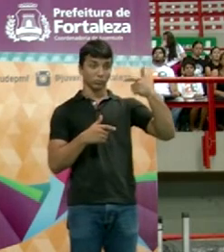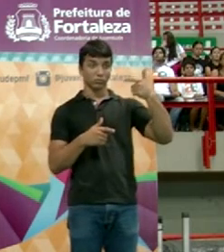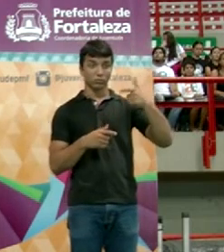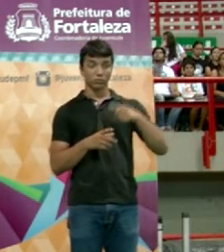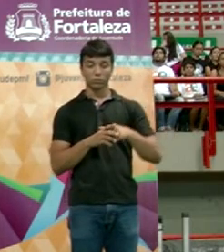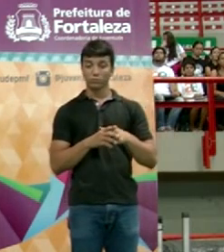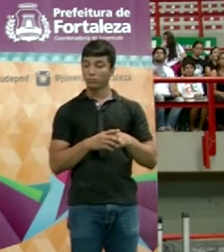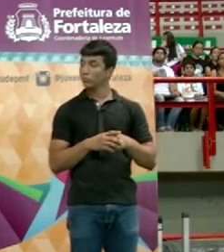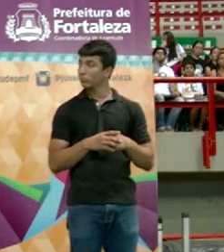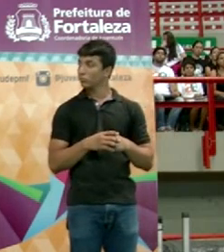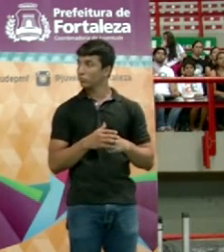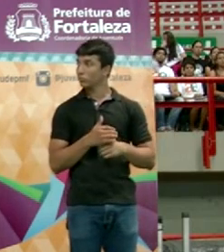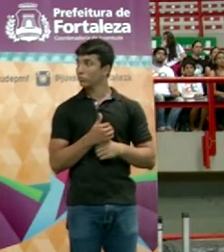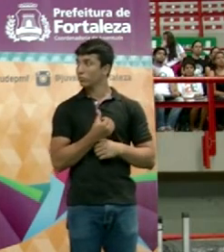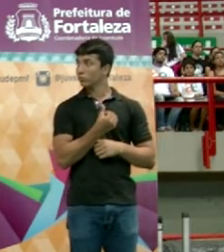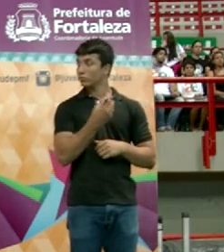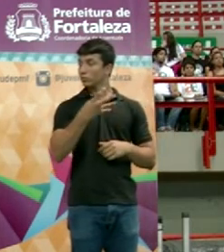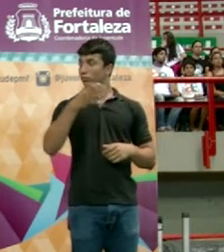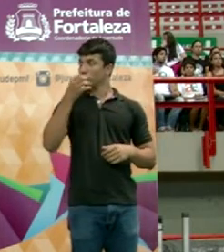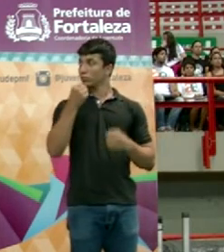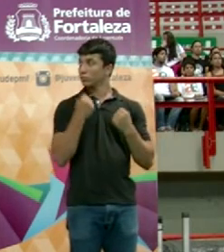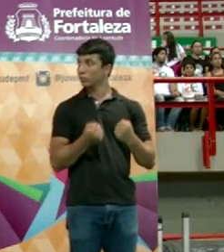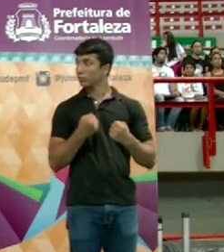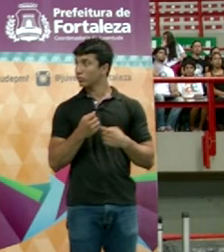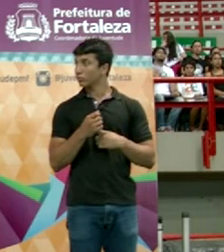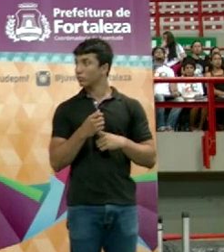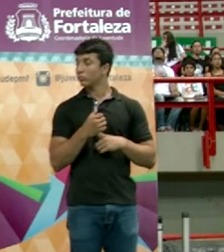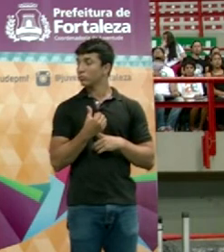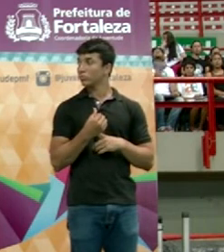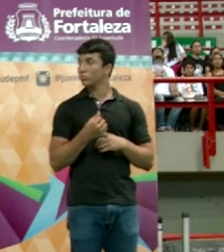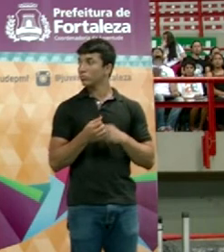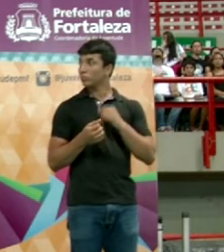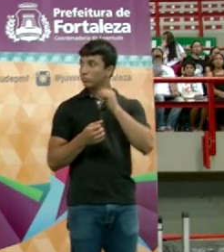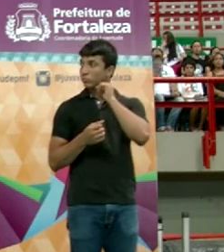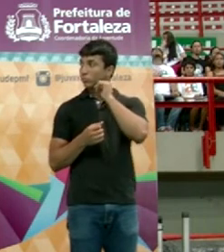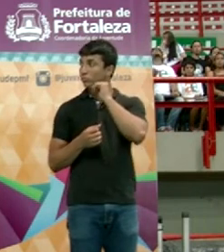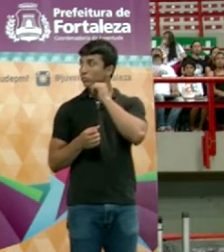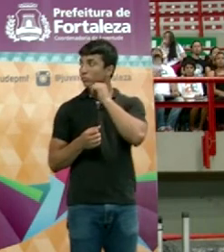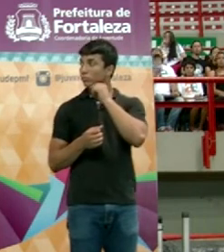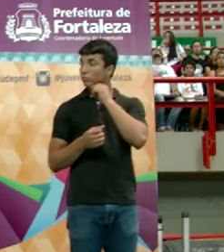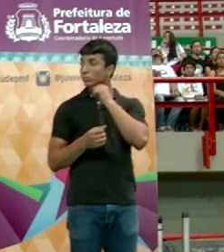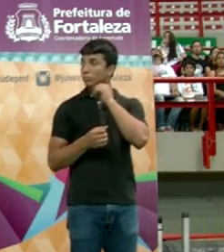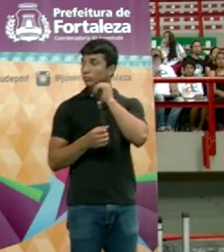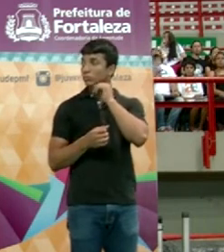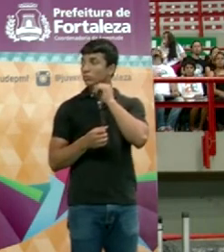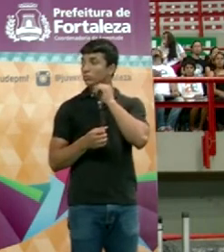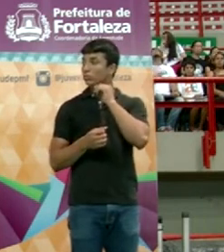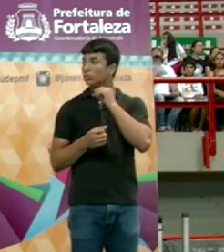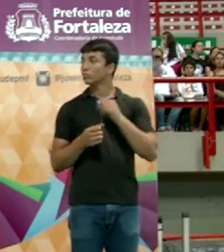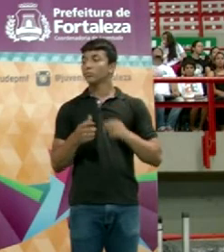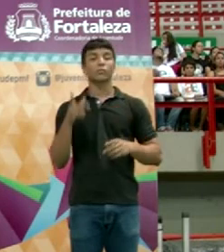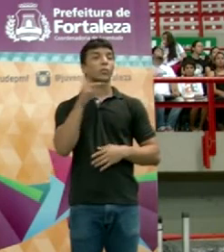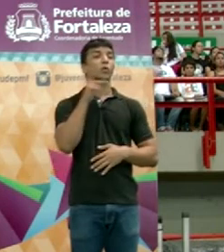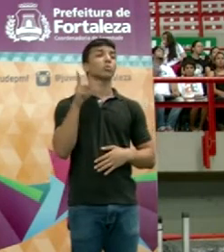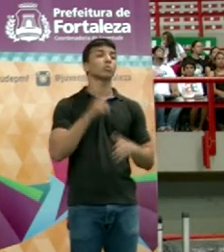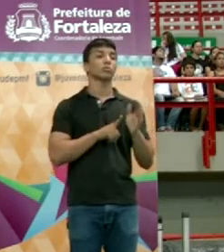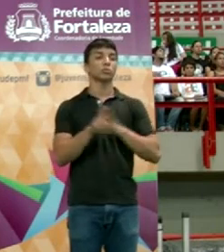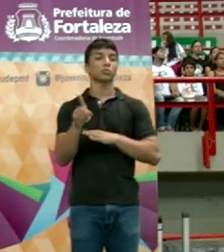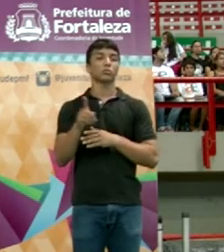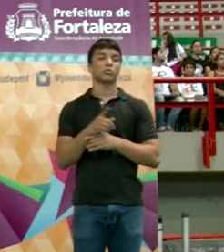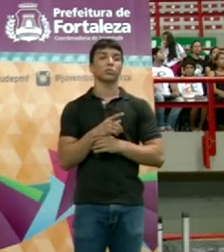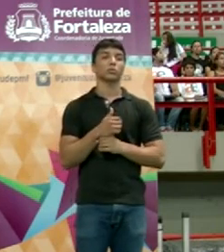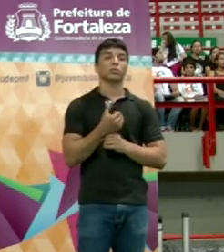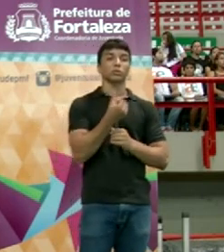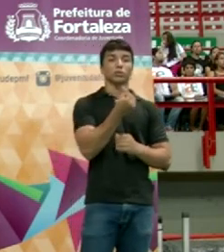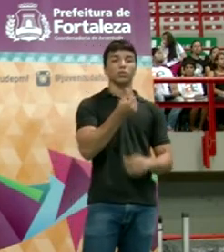todo pedido é 64 toneladas, 10% é 6,4, assim, ela perguntou assim, professor, se